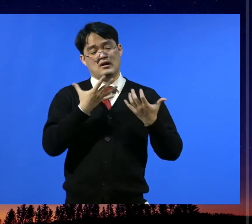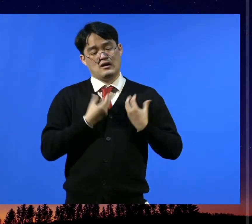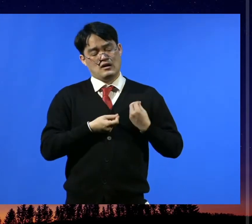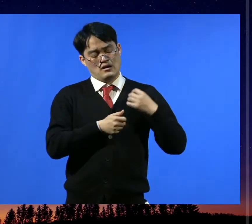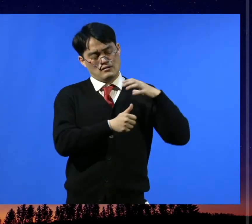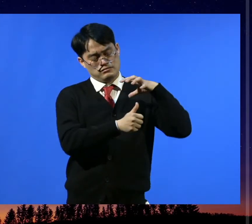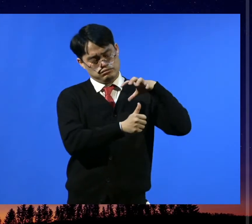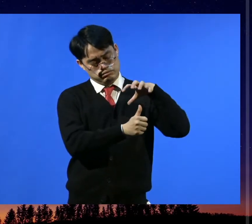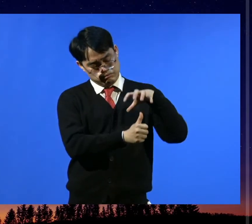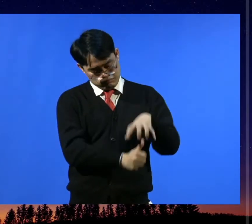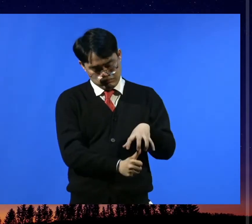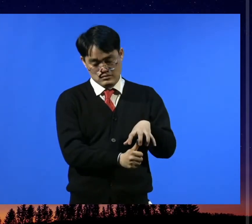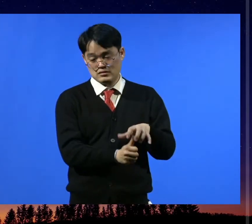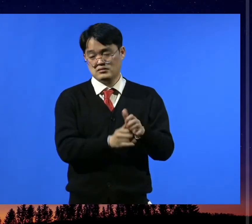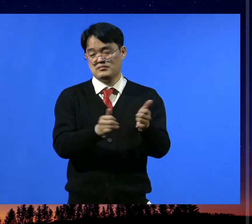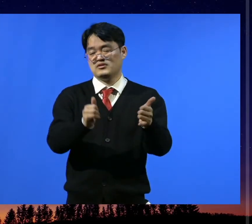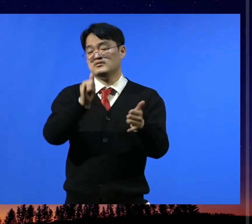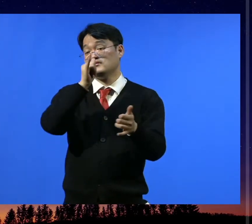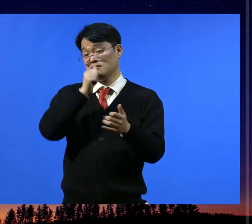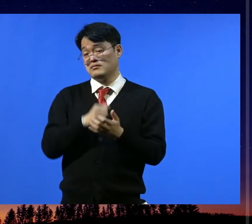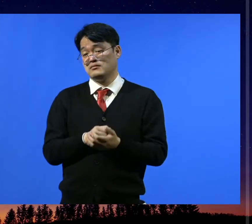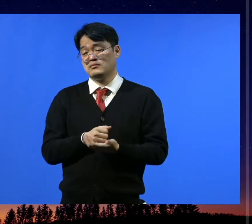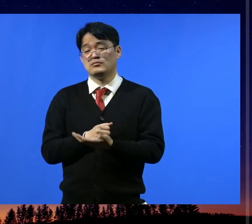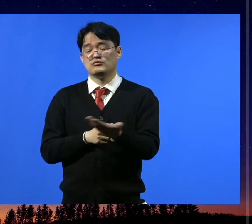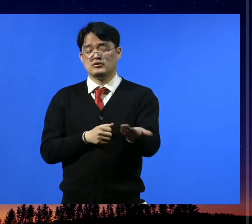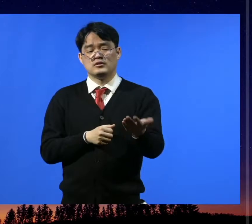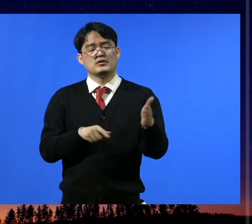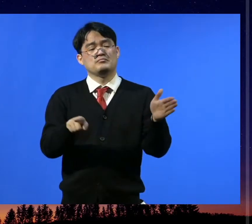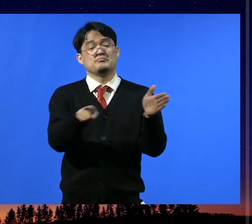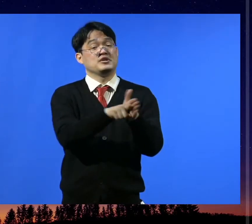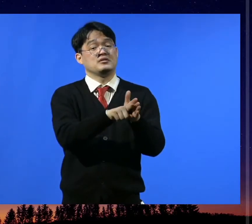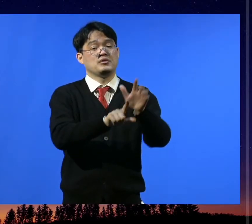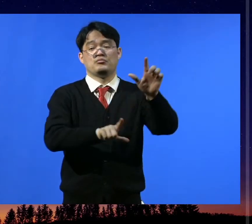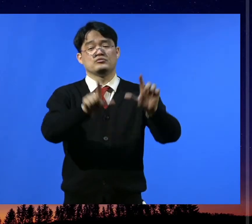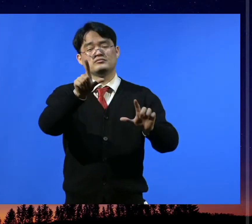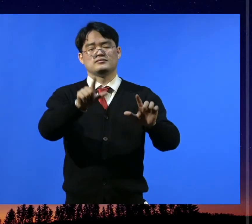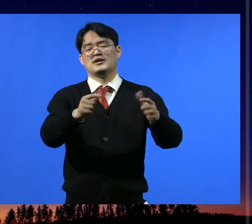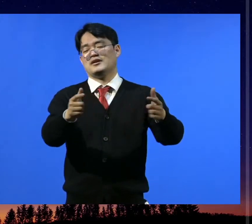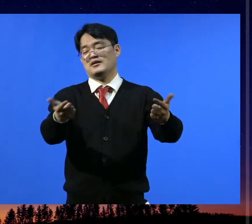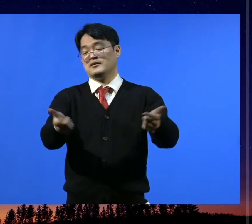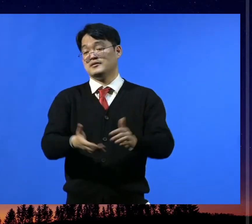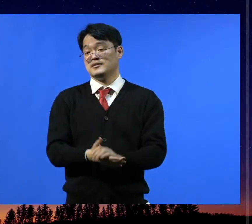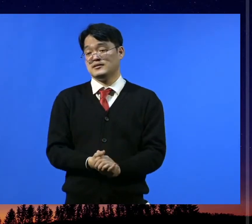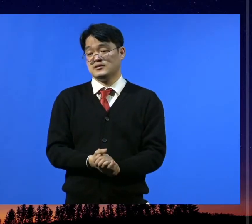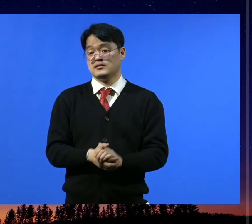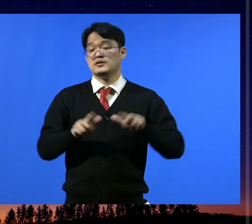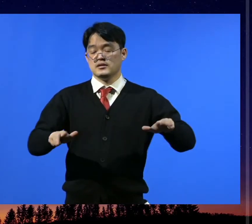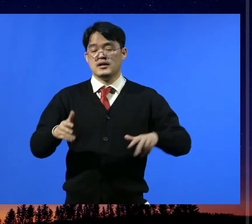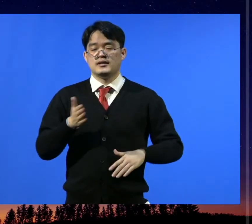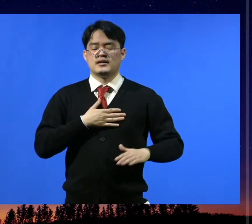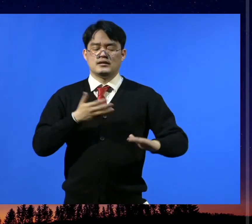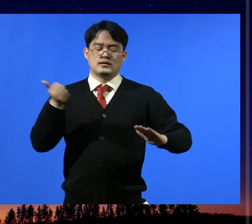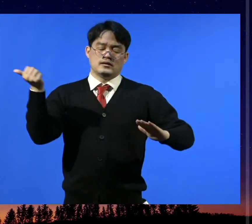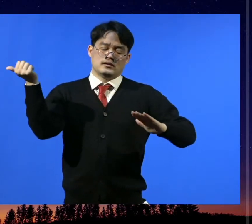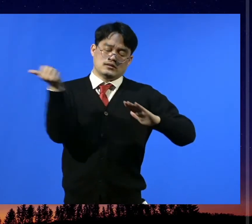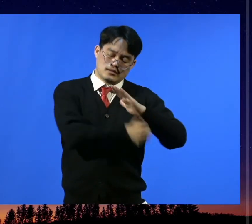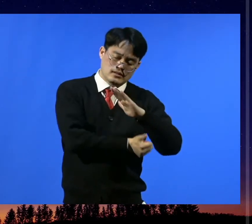있어요. 여러분, 그건 믿음의 태도가 아닙니다. 여러분, 이제 나는 실패할 수밖에